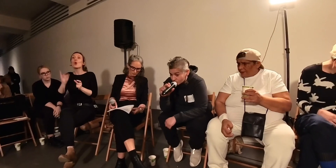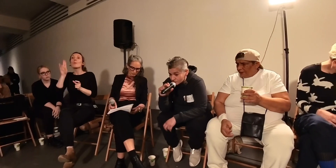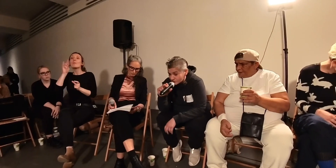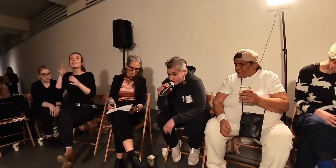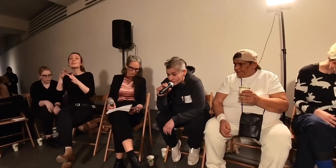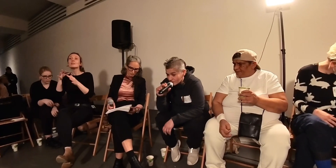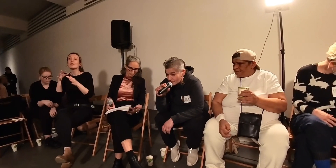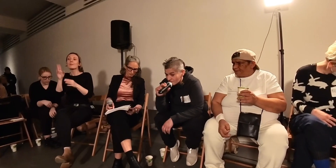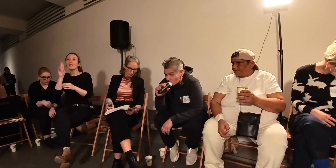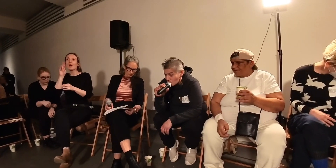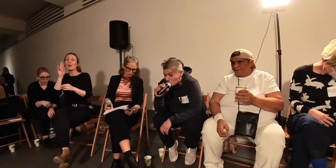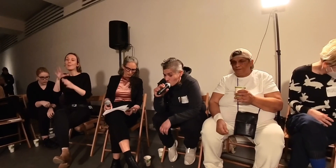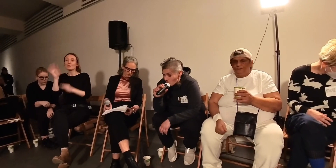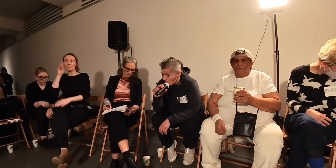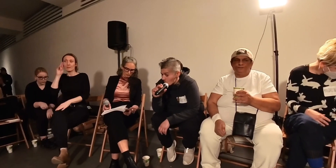jenom na té ulici